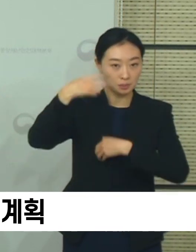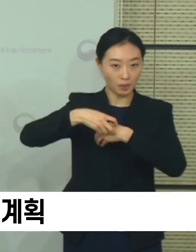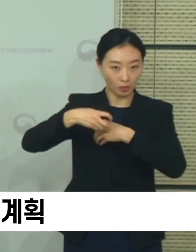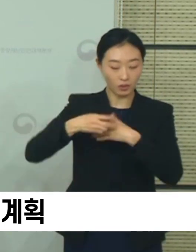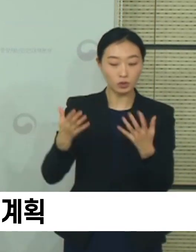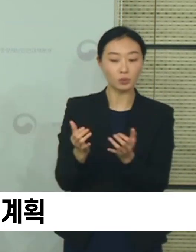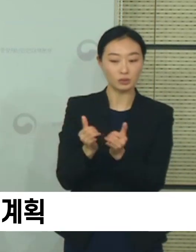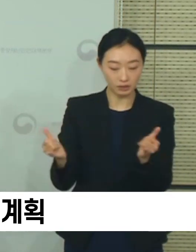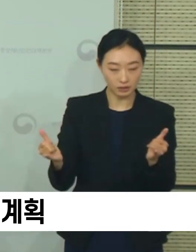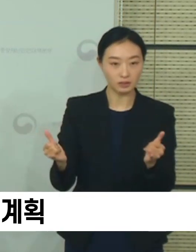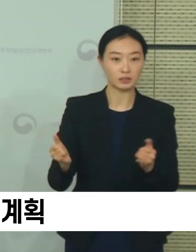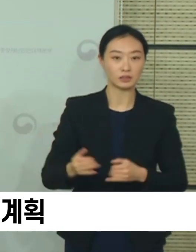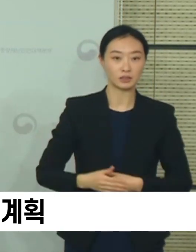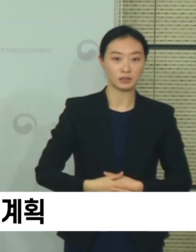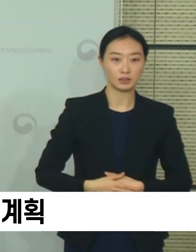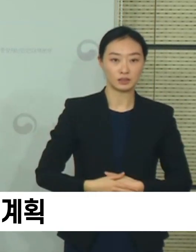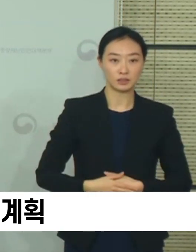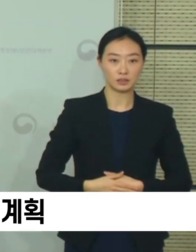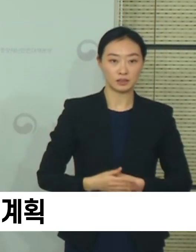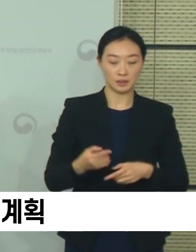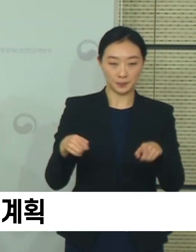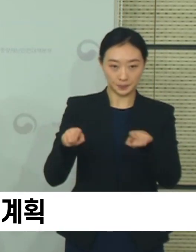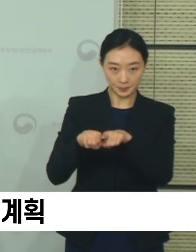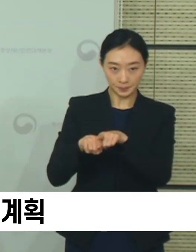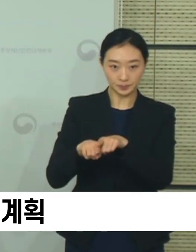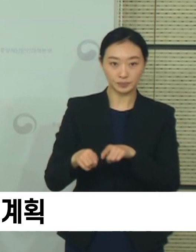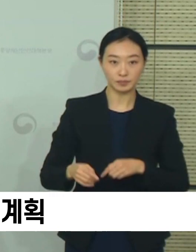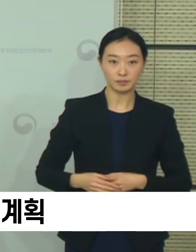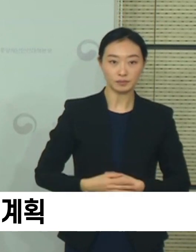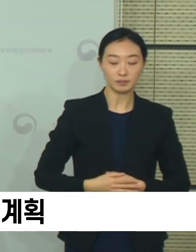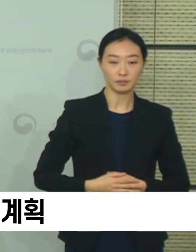국립정신병원들의 의료진들과 함께 현재